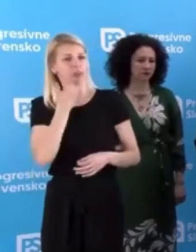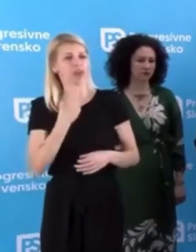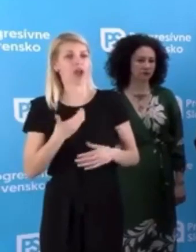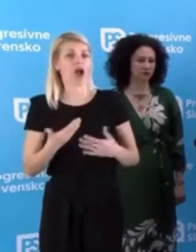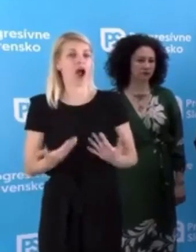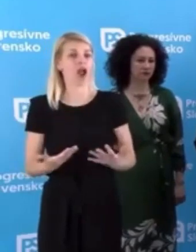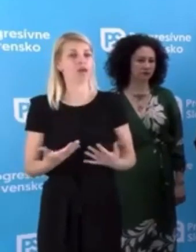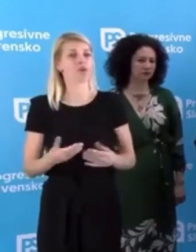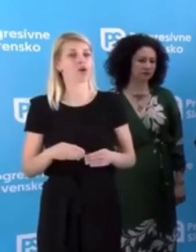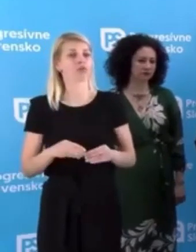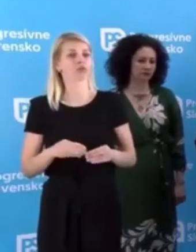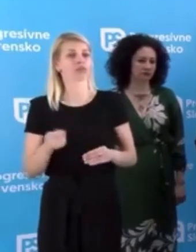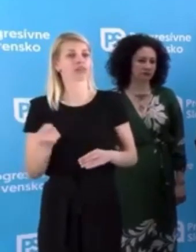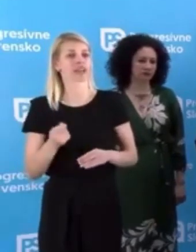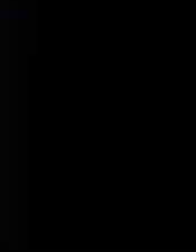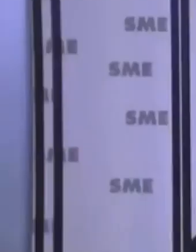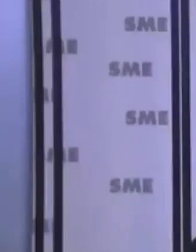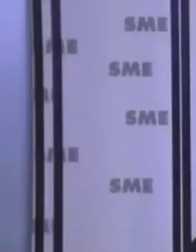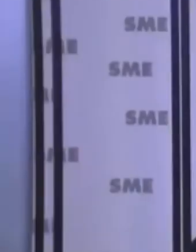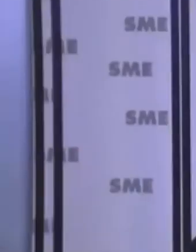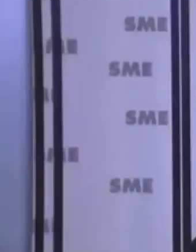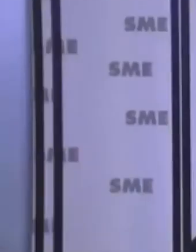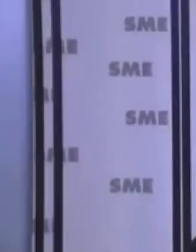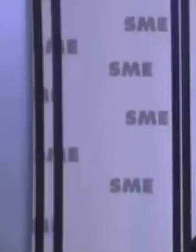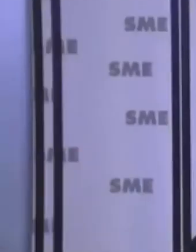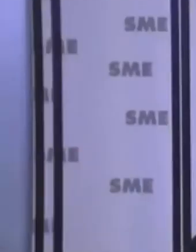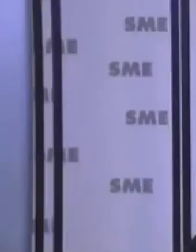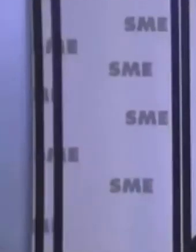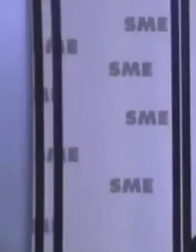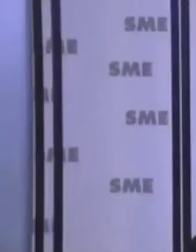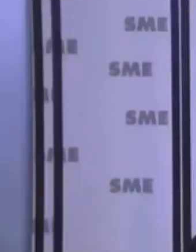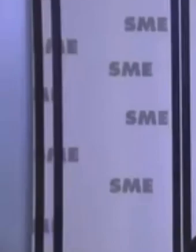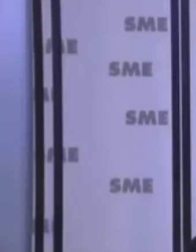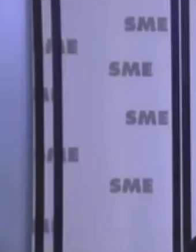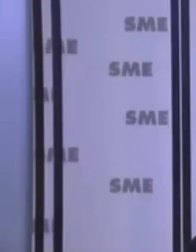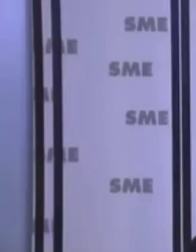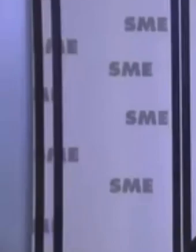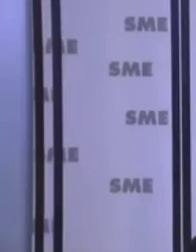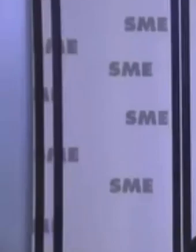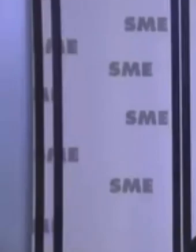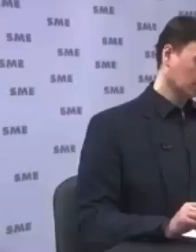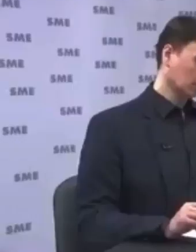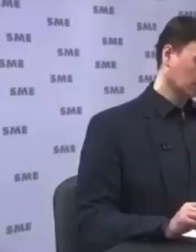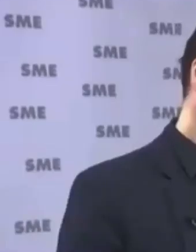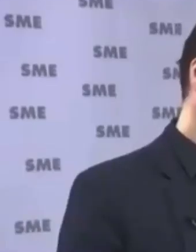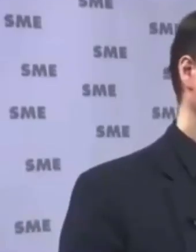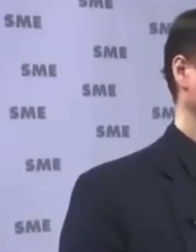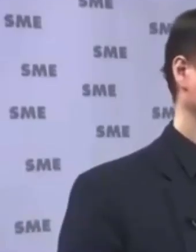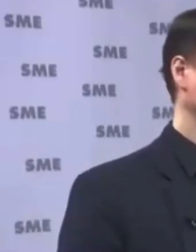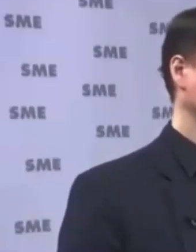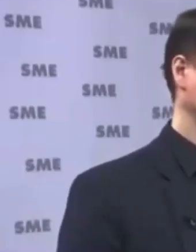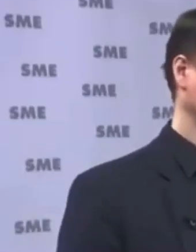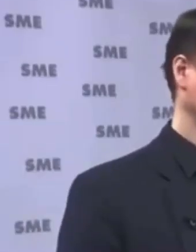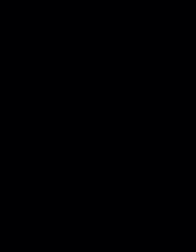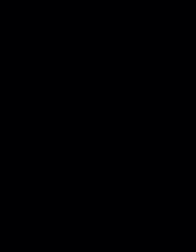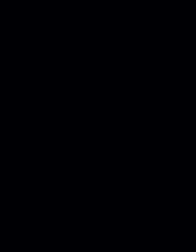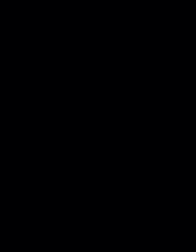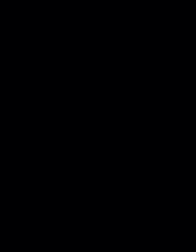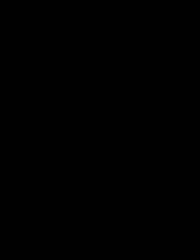osobitného motívu a trestného činu podnecovania. Ja si myslím, že tuto musí platiť proste metóda cukru a biča, musí byť represia.